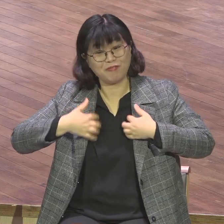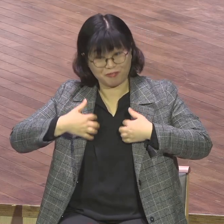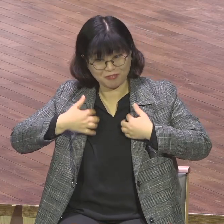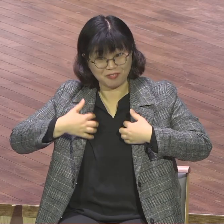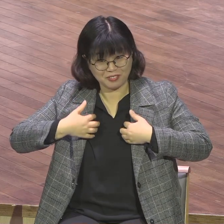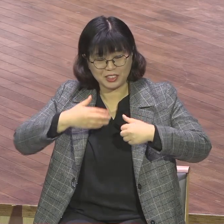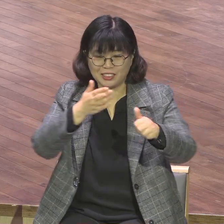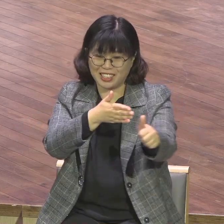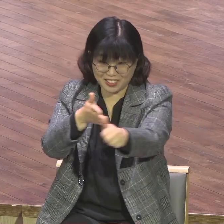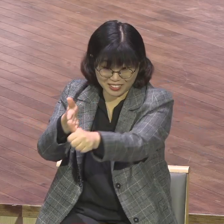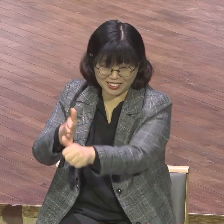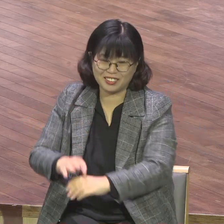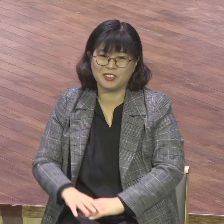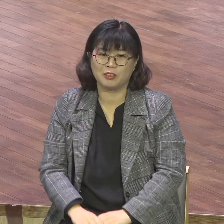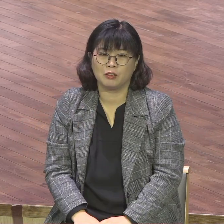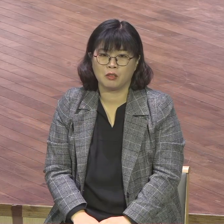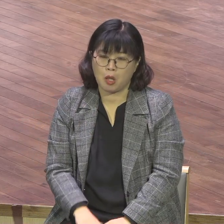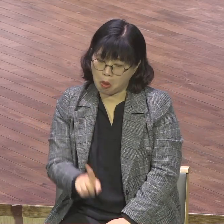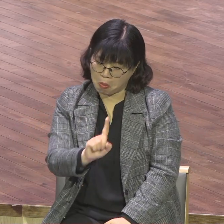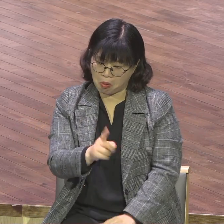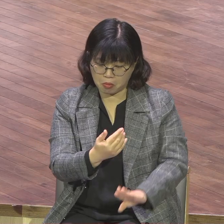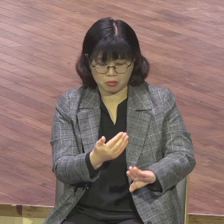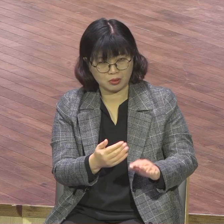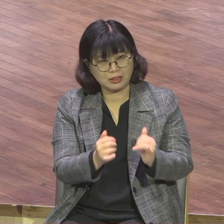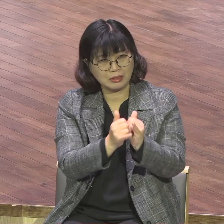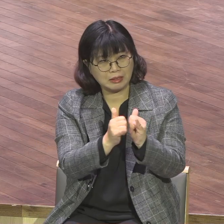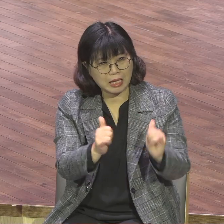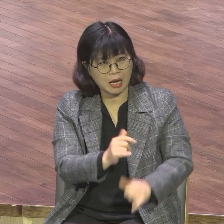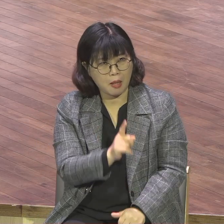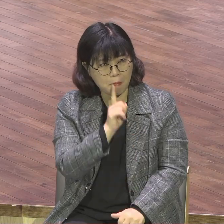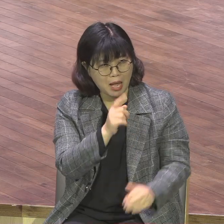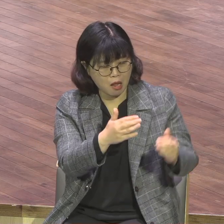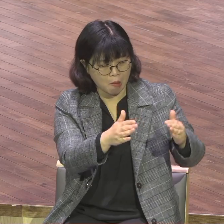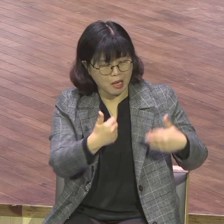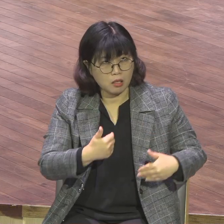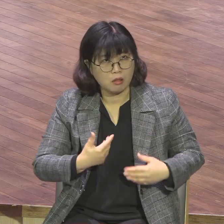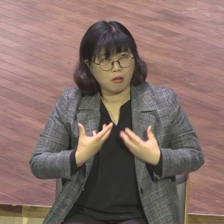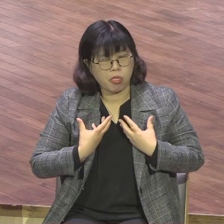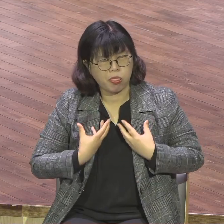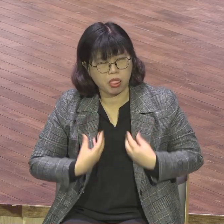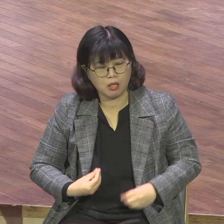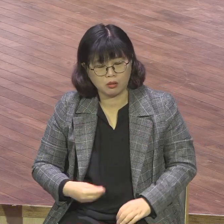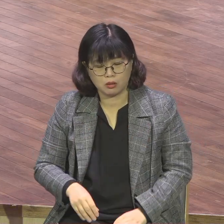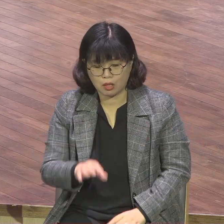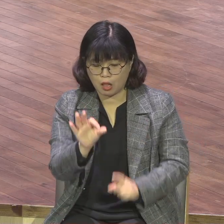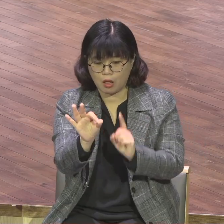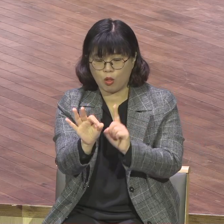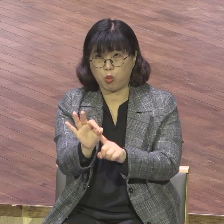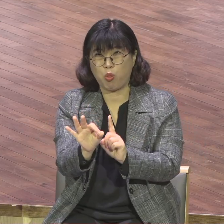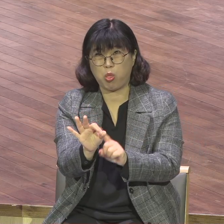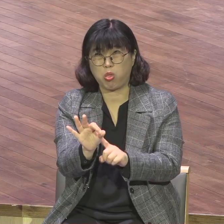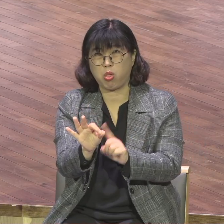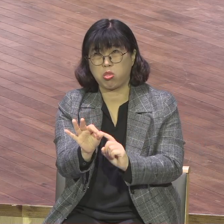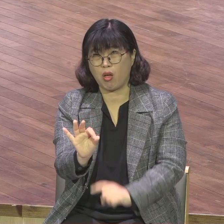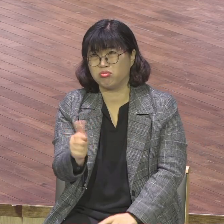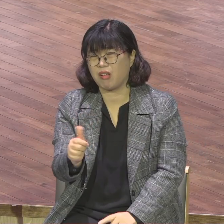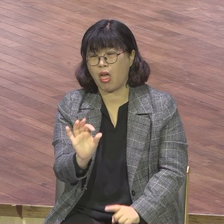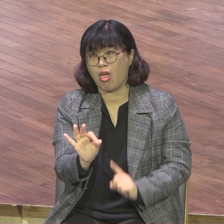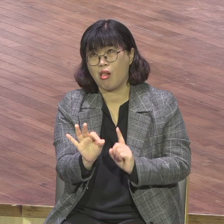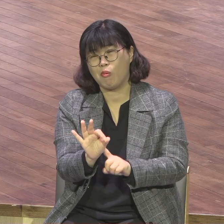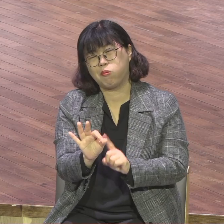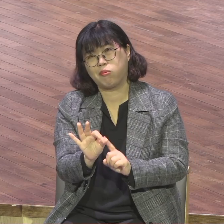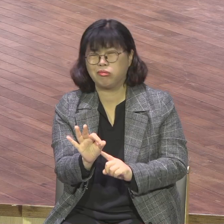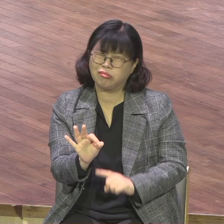강조하고 있어요. 뭐 사람 말 한마디에 뭐 돈 몇 푼에 그냥 왔다 갔다 기분 따라 감정 따라 그